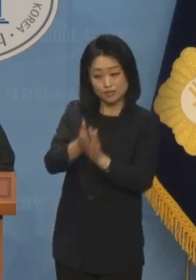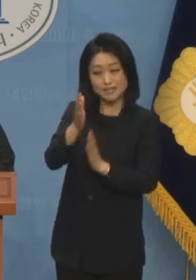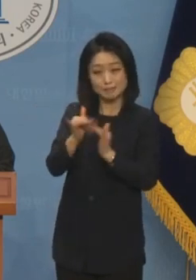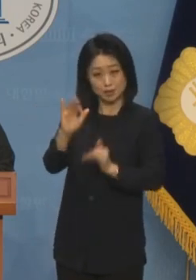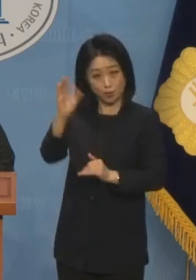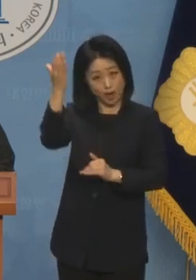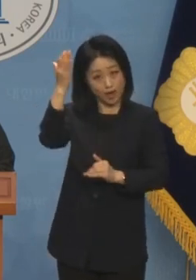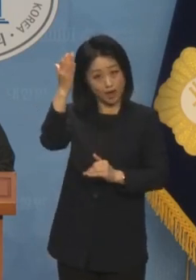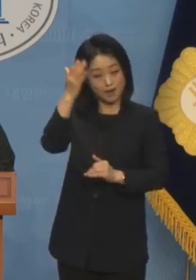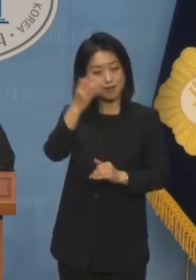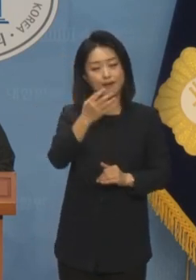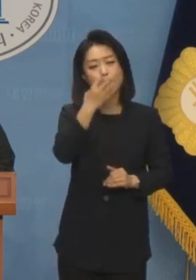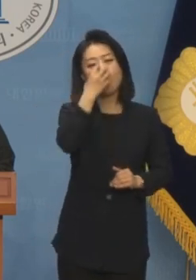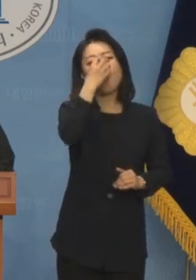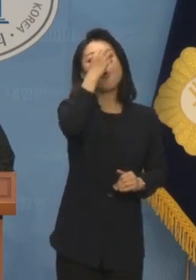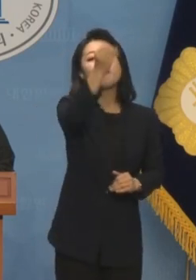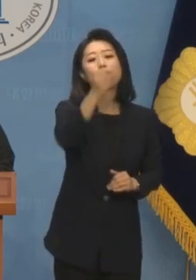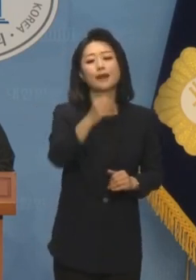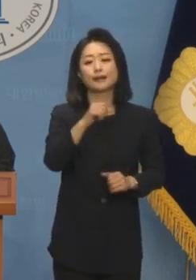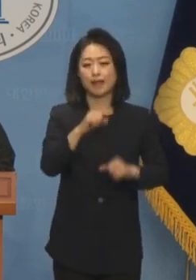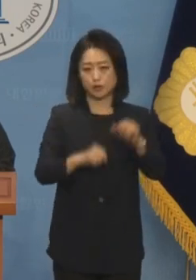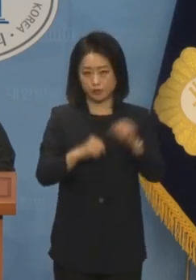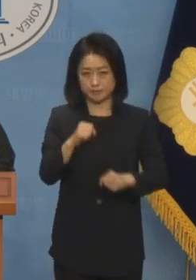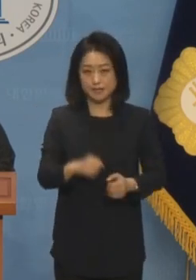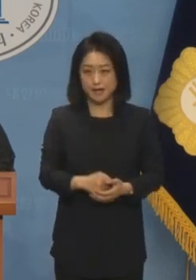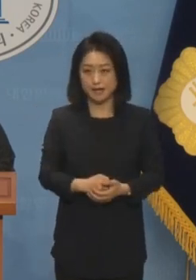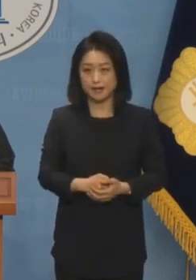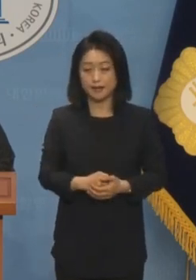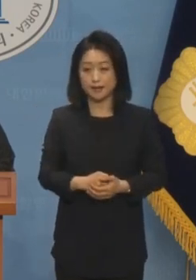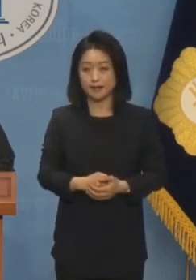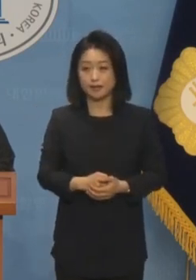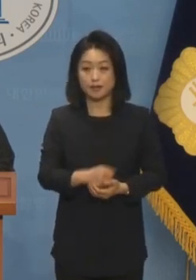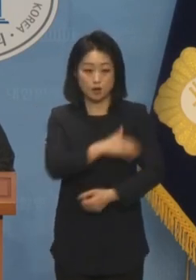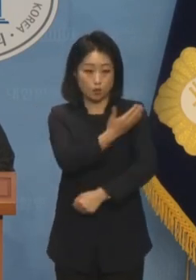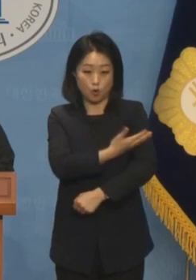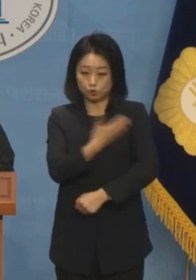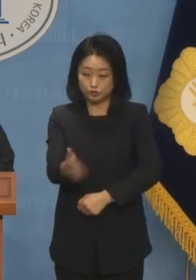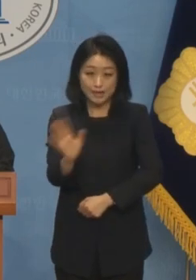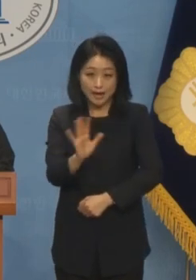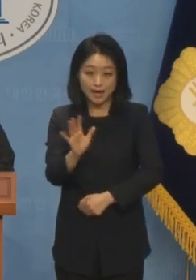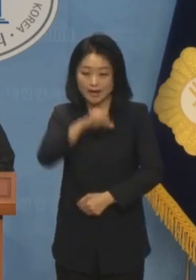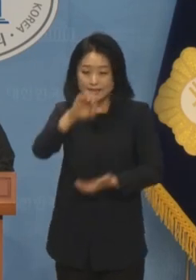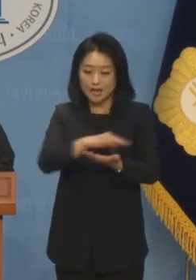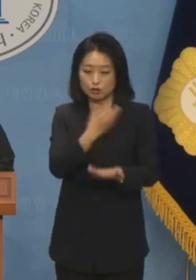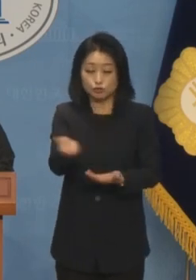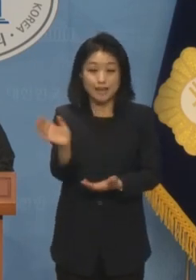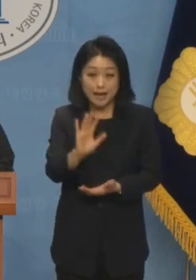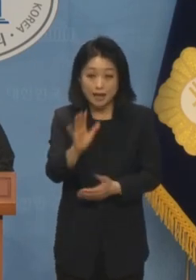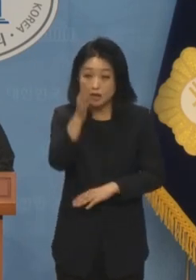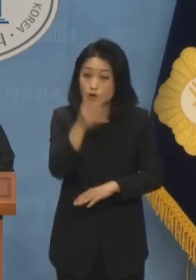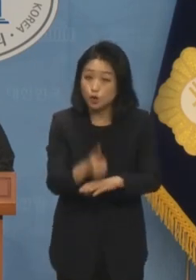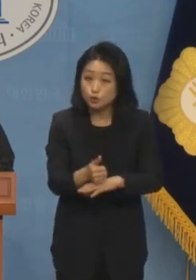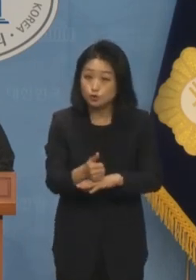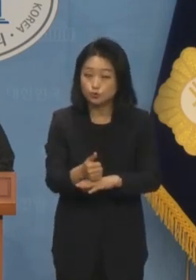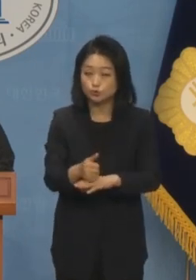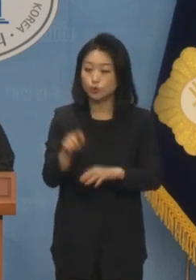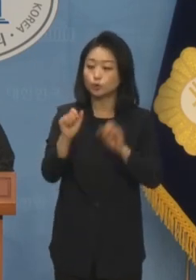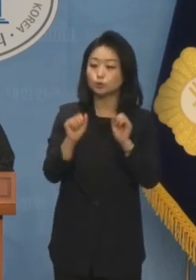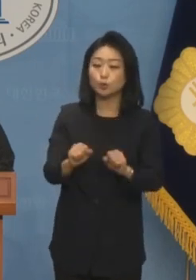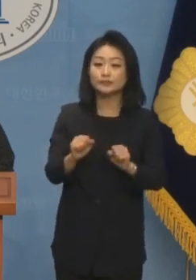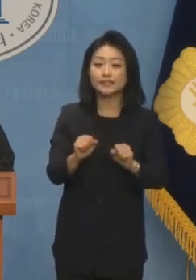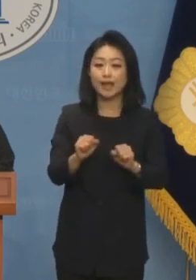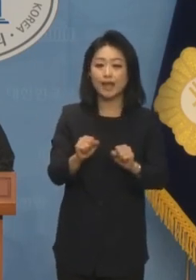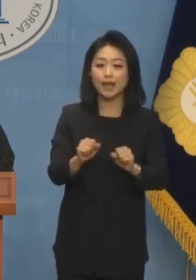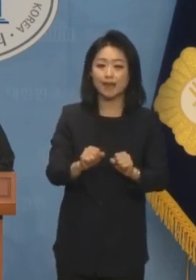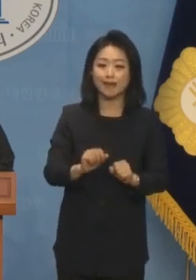오만하고 불손한 행동입니다. 권리와 예산을 주지 않겠다는 의미는 결국 존재